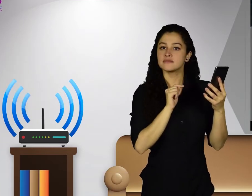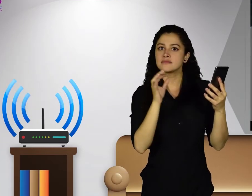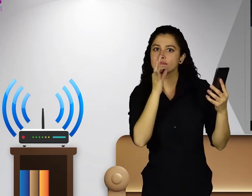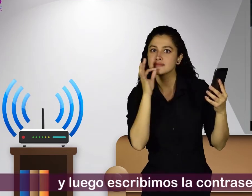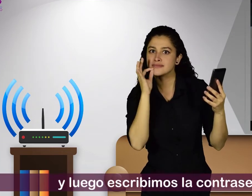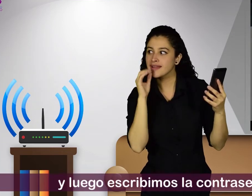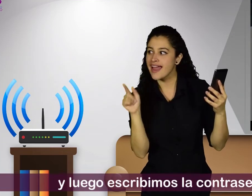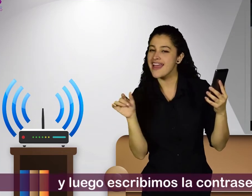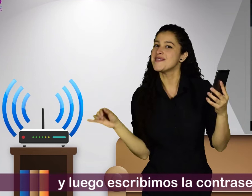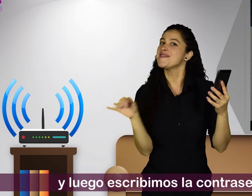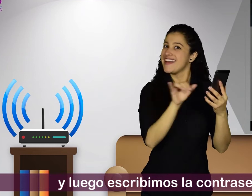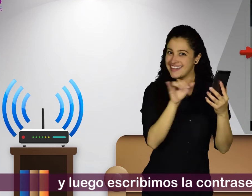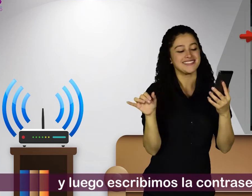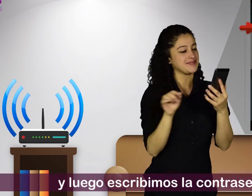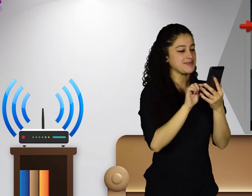Y luego escribimos la contraseña.